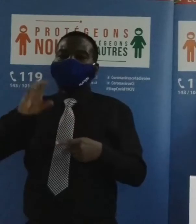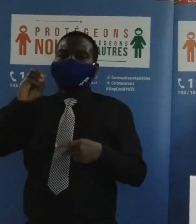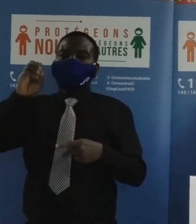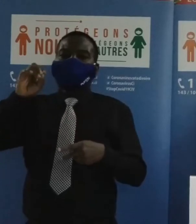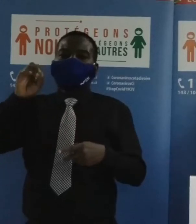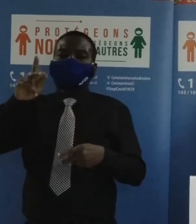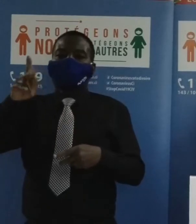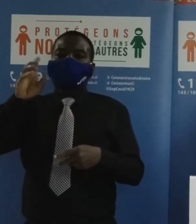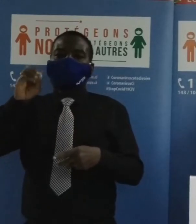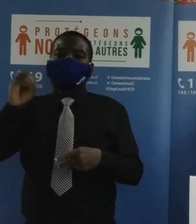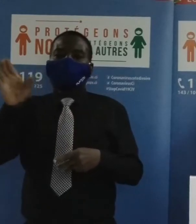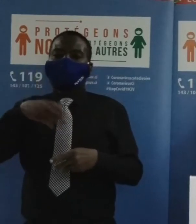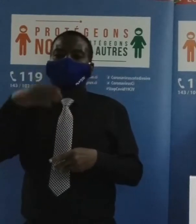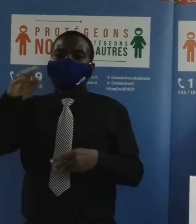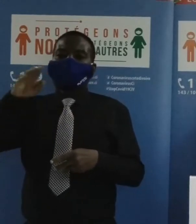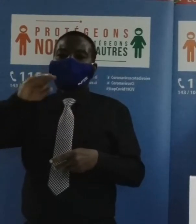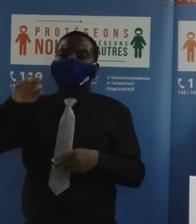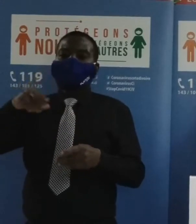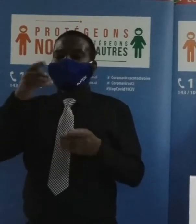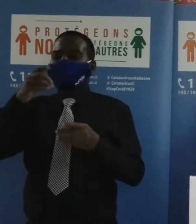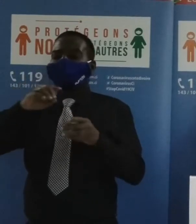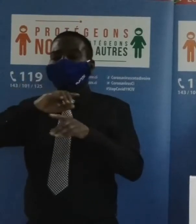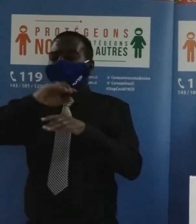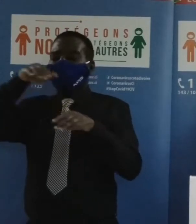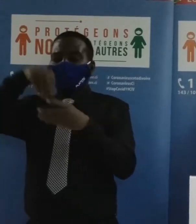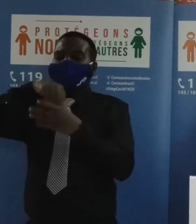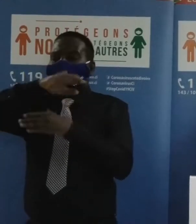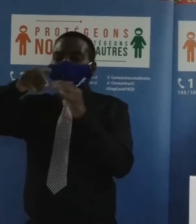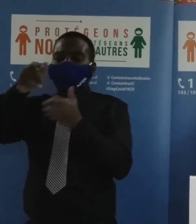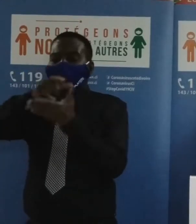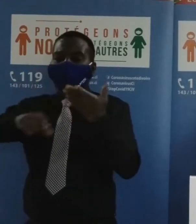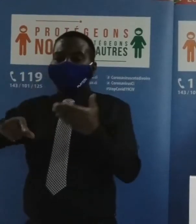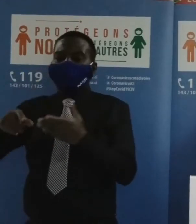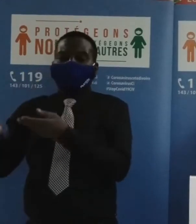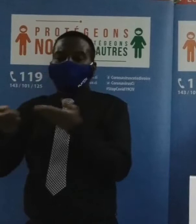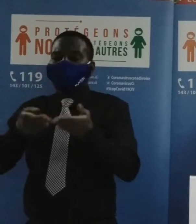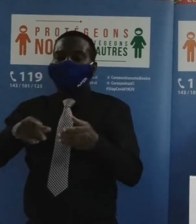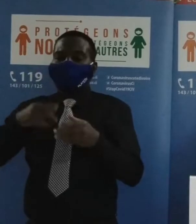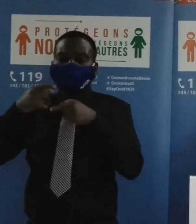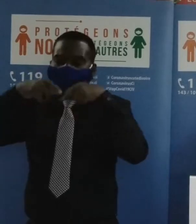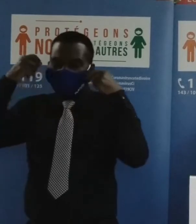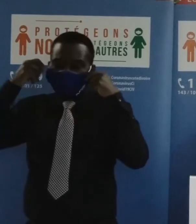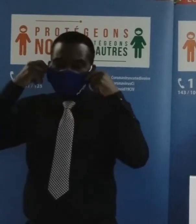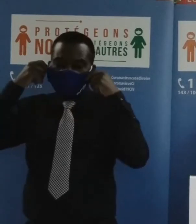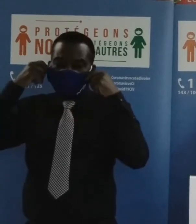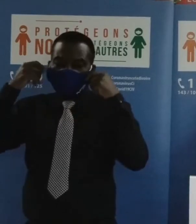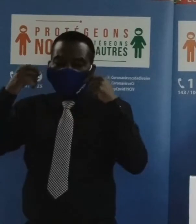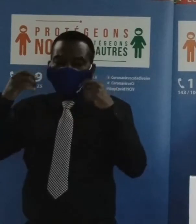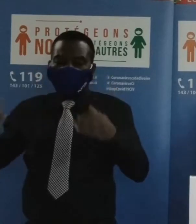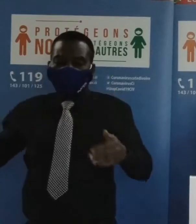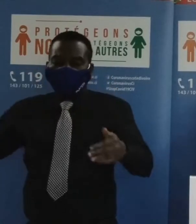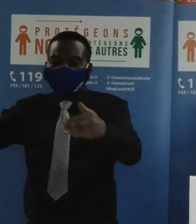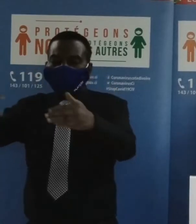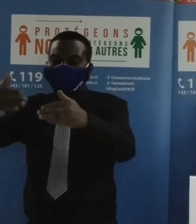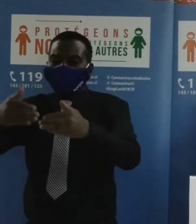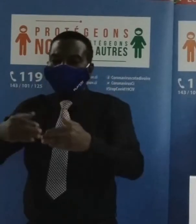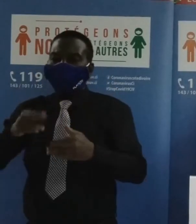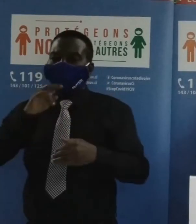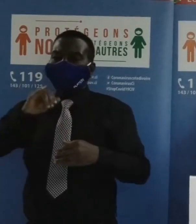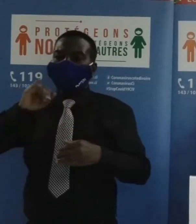audi ne pourra ni à gamour ou allez france portant le masque les rassemblements sont ils